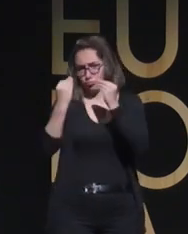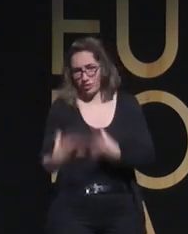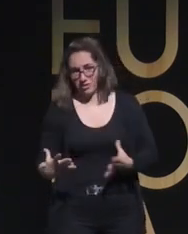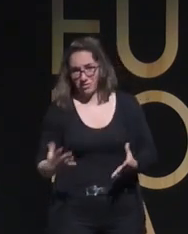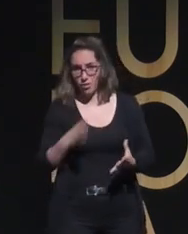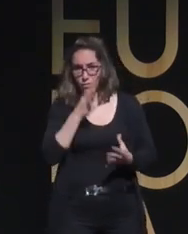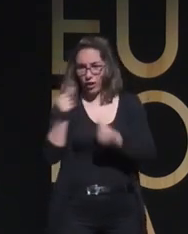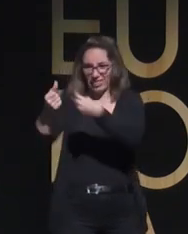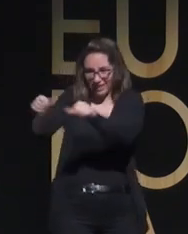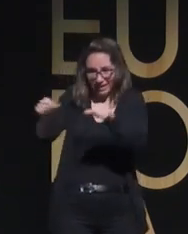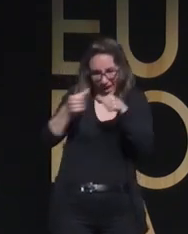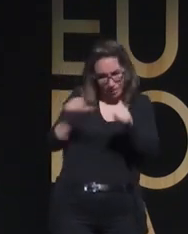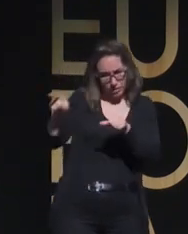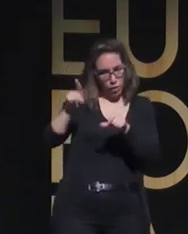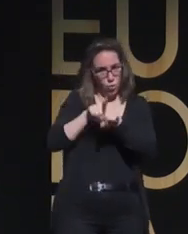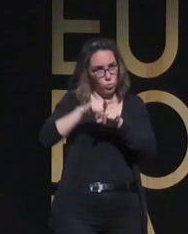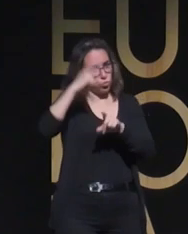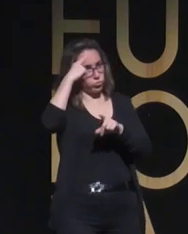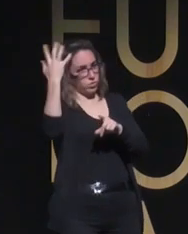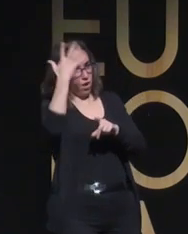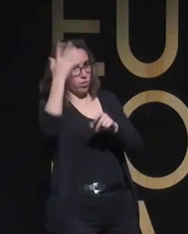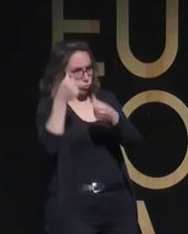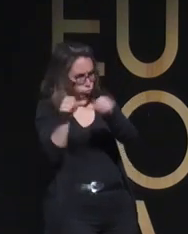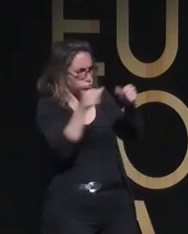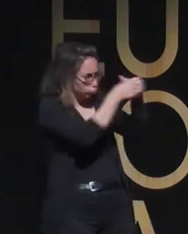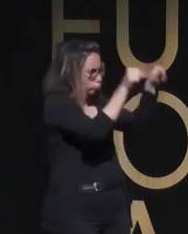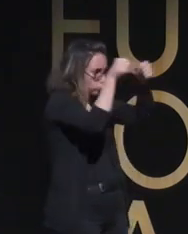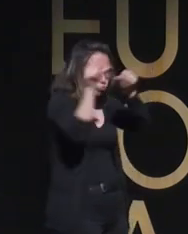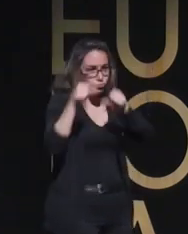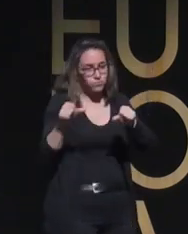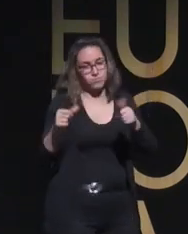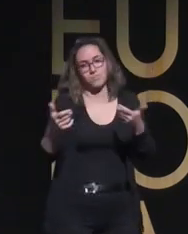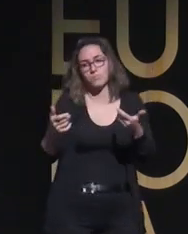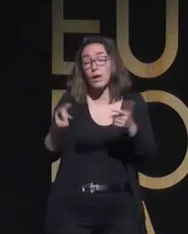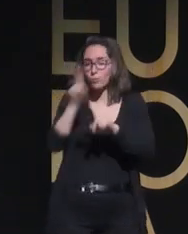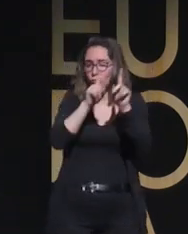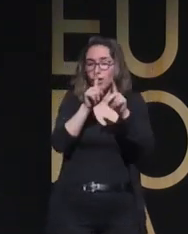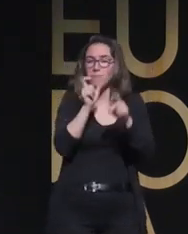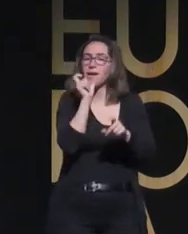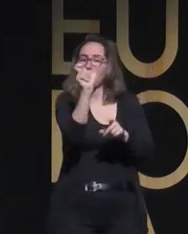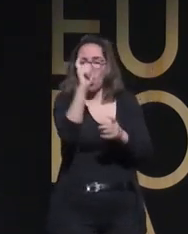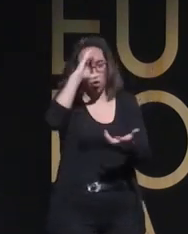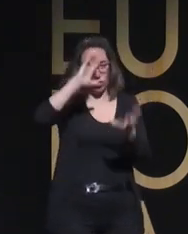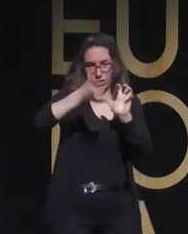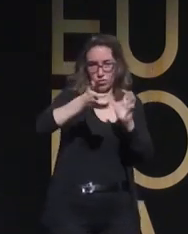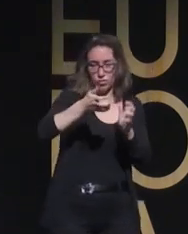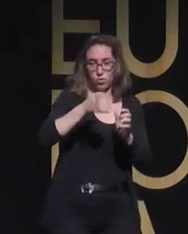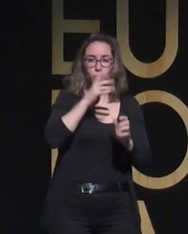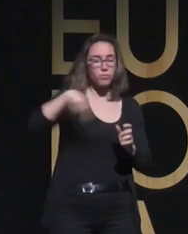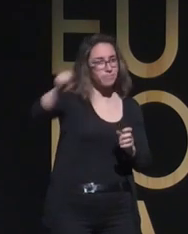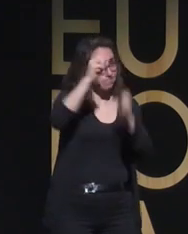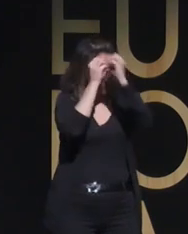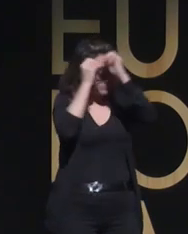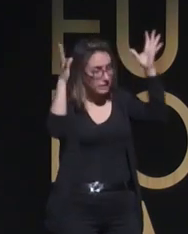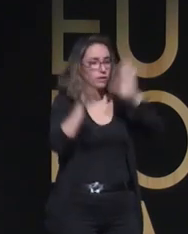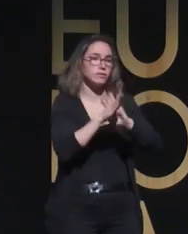por la etiqueta diagnóstica, ¿no? Tenemos mucho que mejorar los loqueros, tío. Porque todavía estamos con esta idea